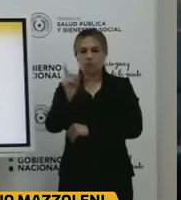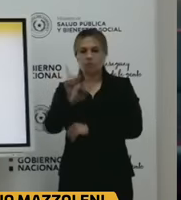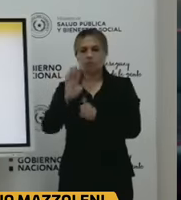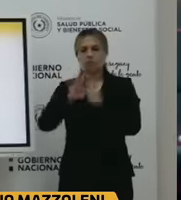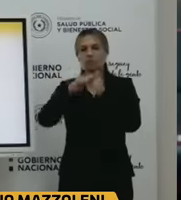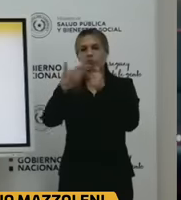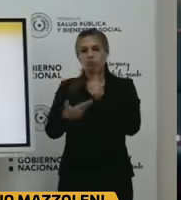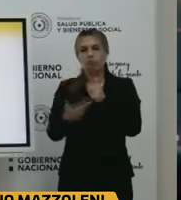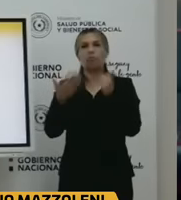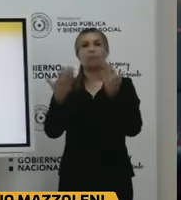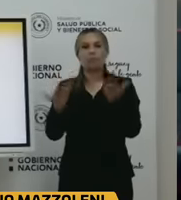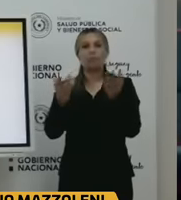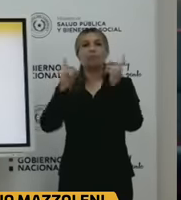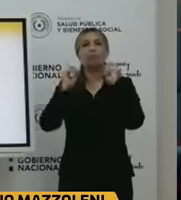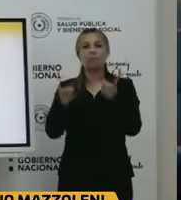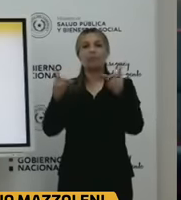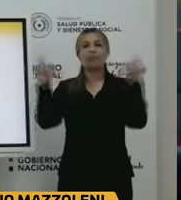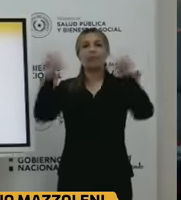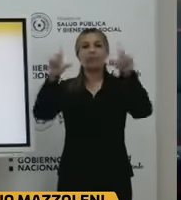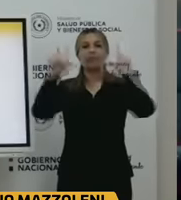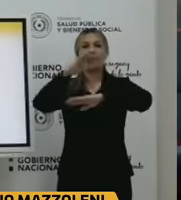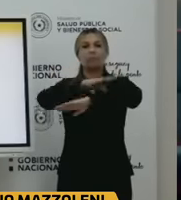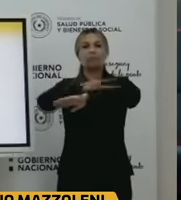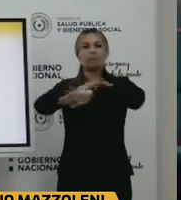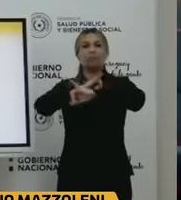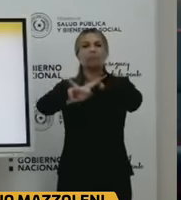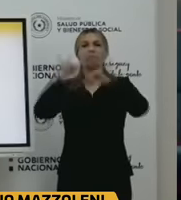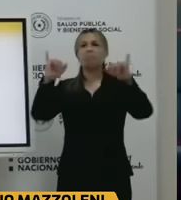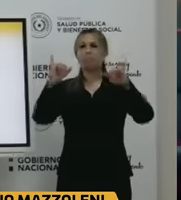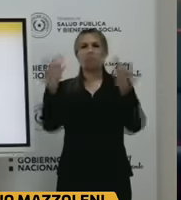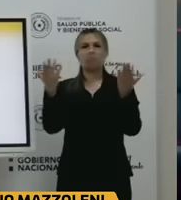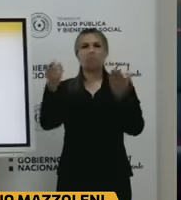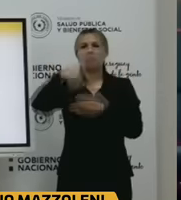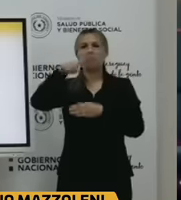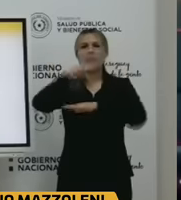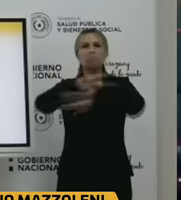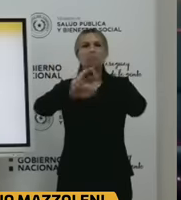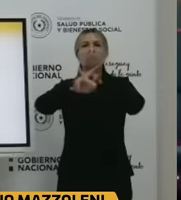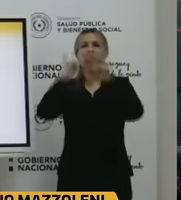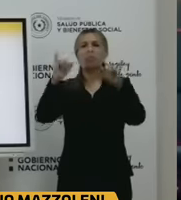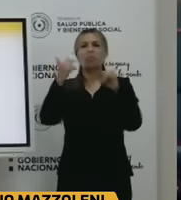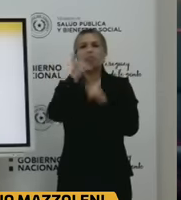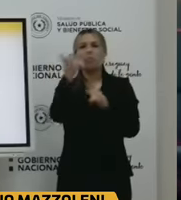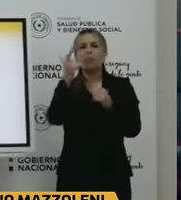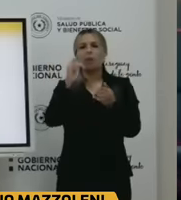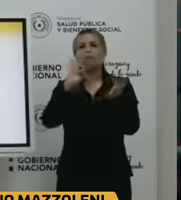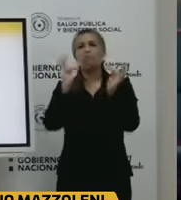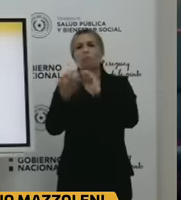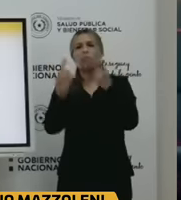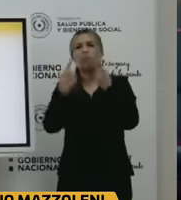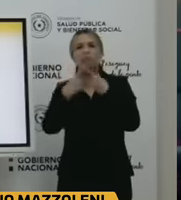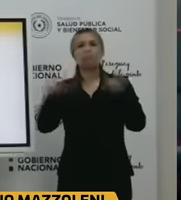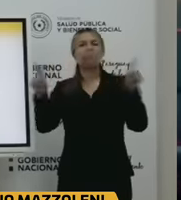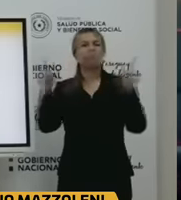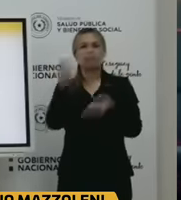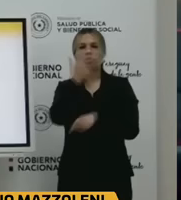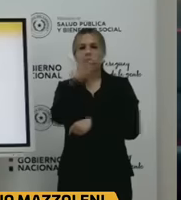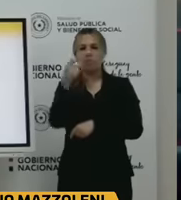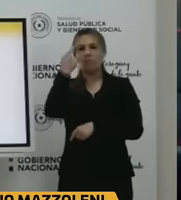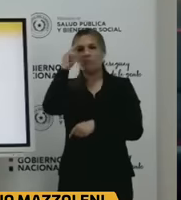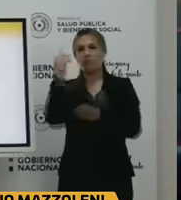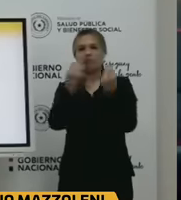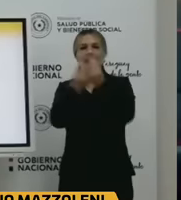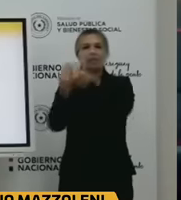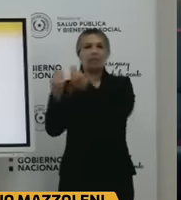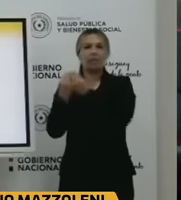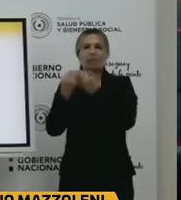por qué no, los canales de televisión abierta que ni siquiera presentaron alternativas diferentes en su programación para la población